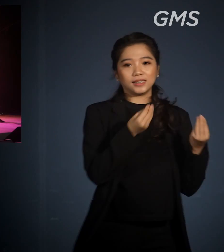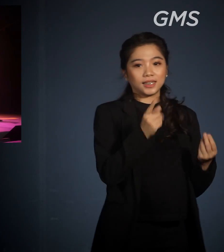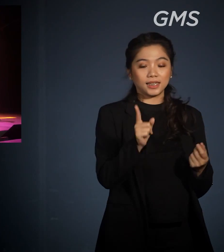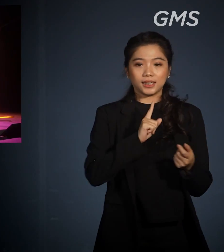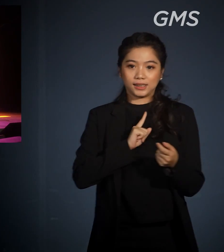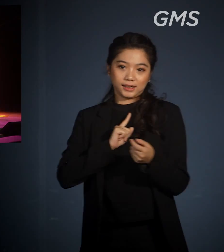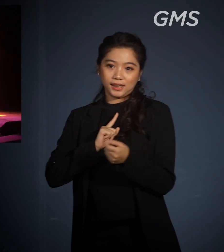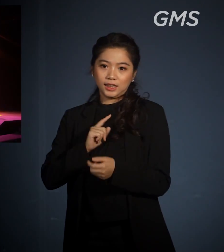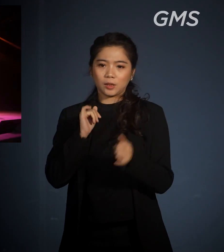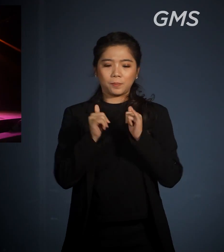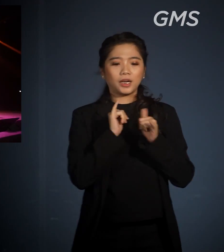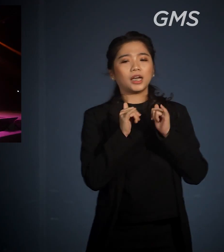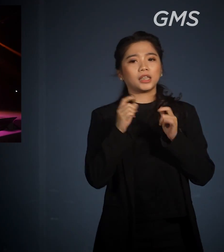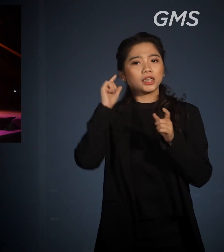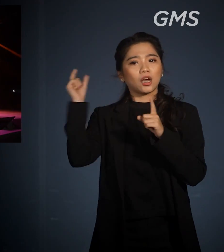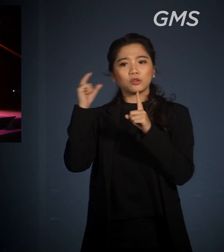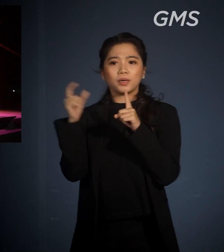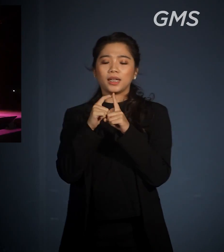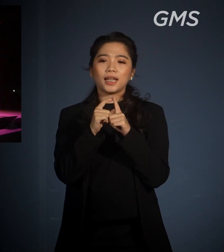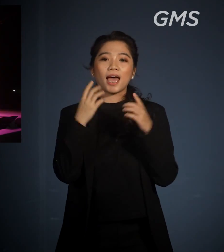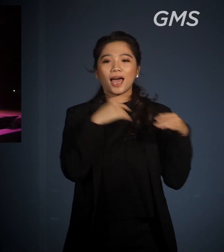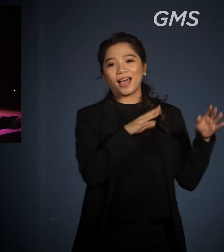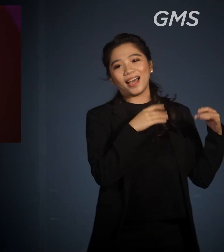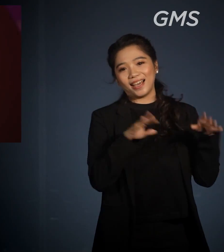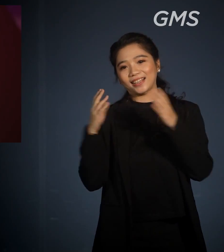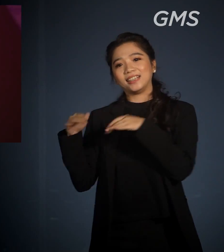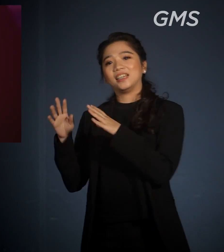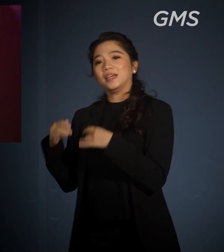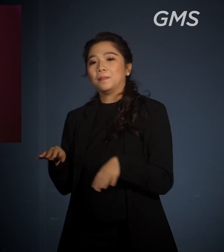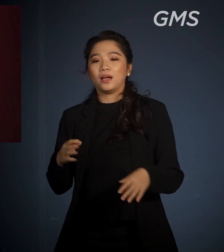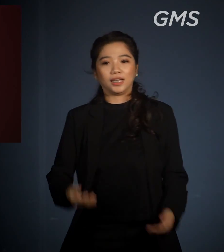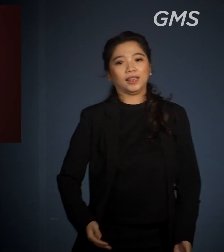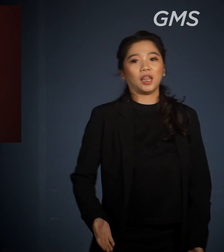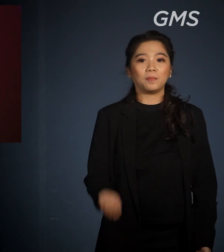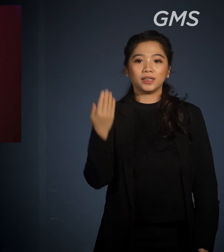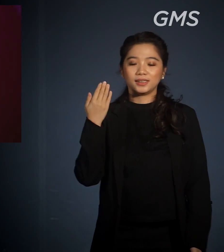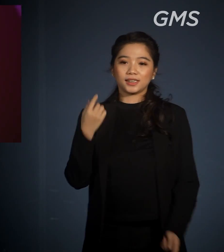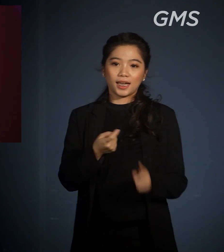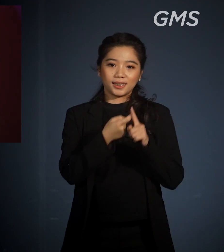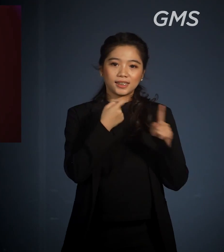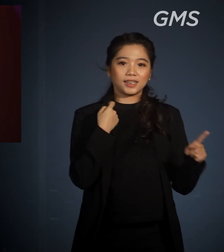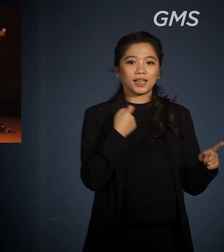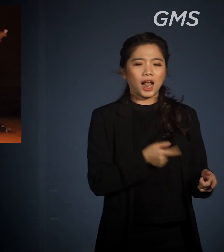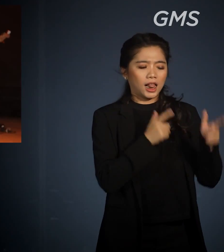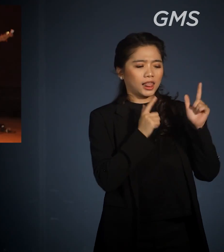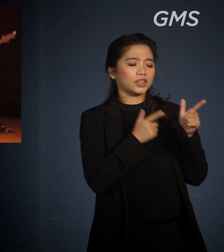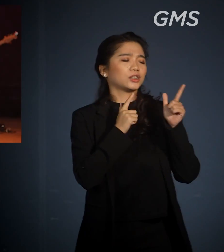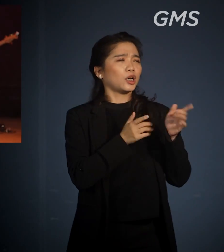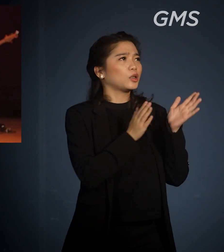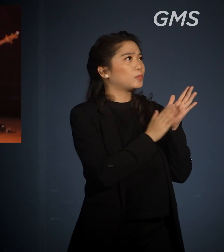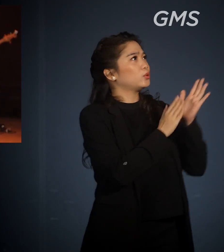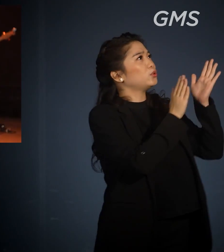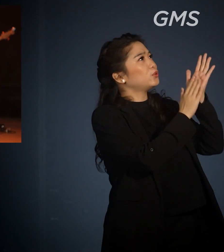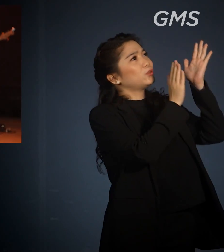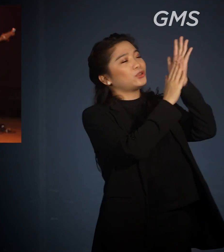mengapi-apikan diri seperti laut menari. Bangkitlah menjadi